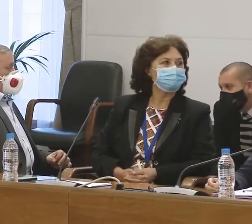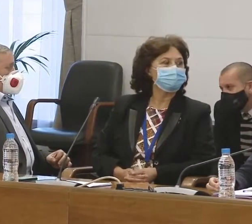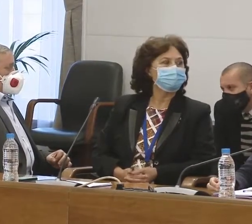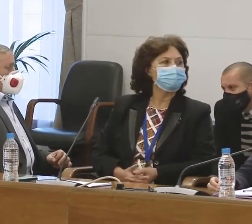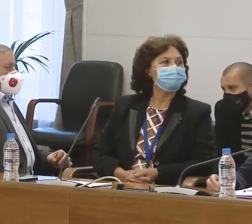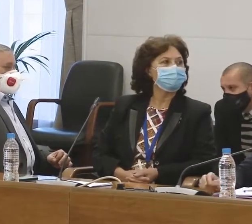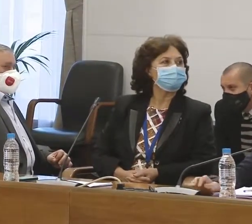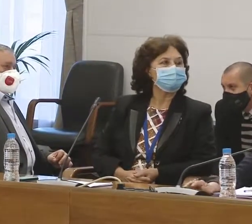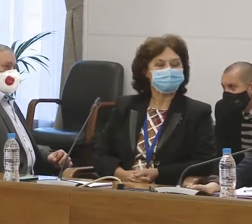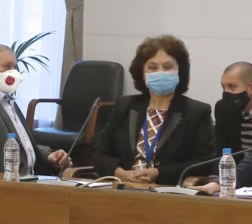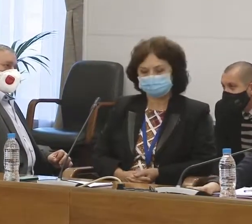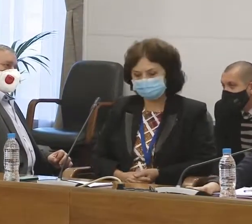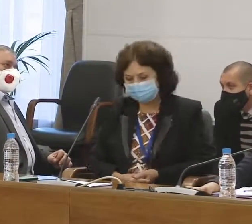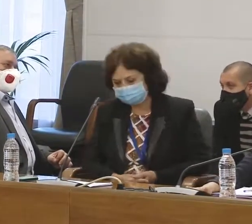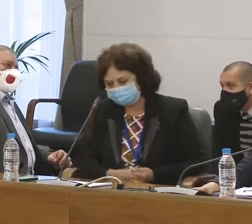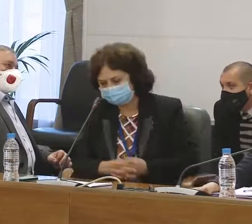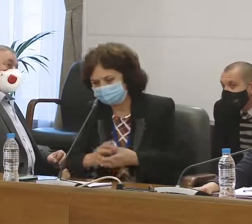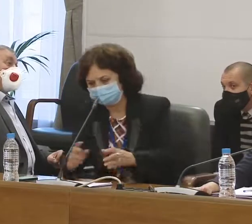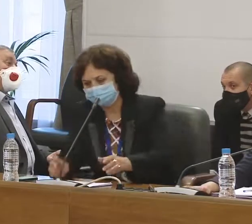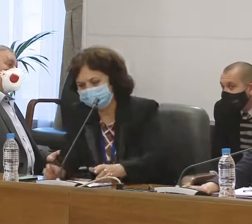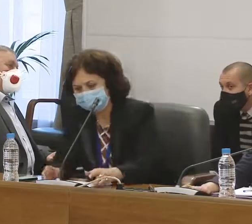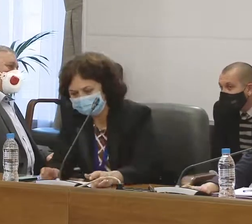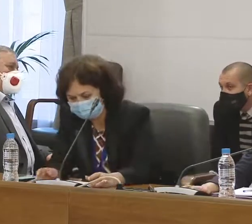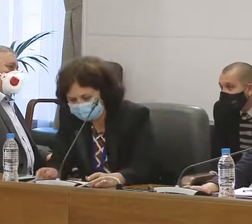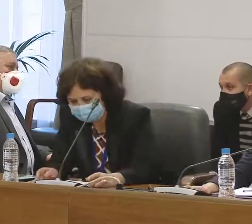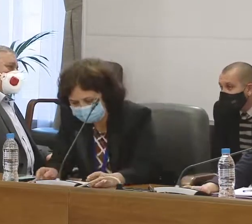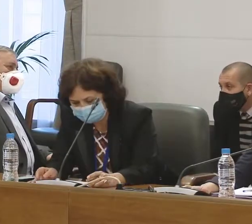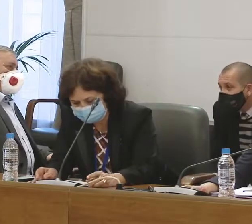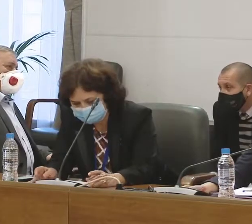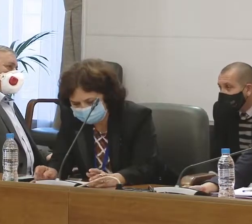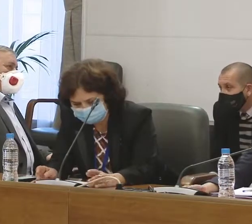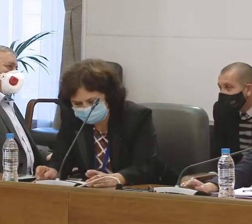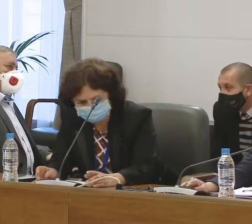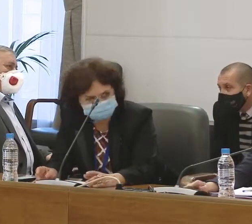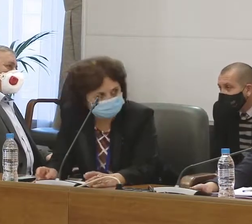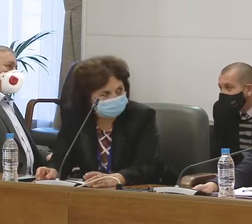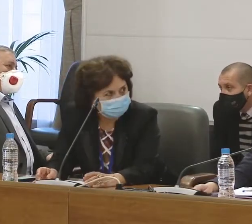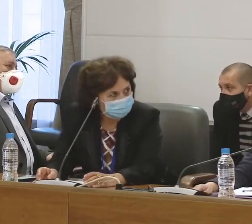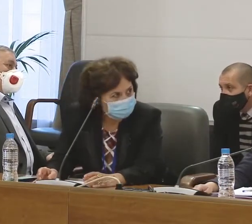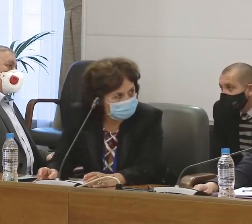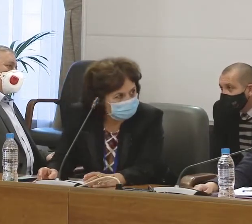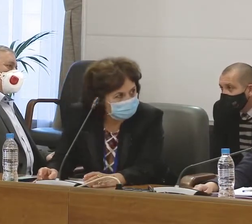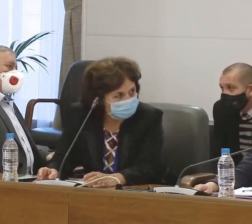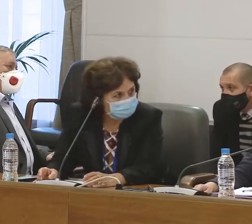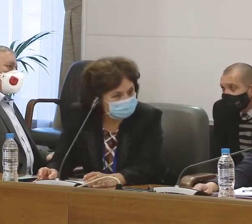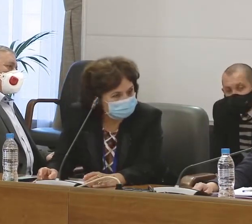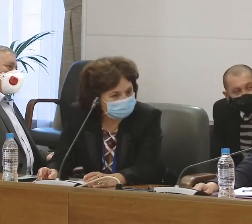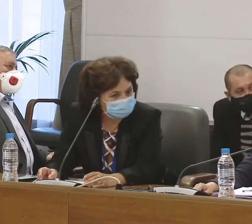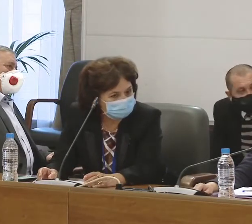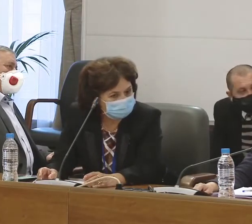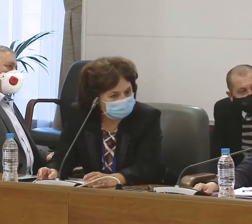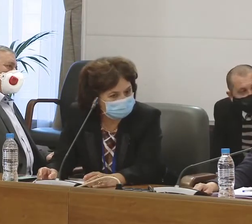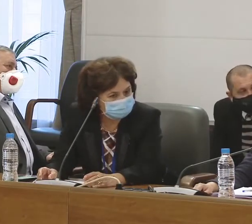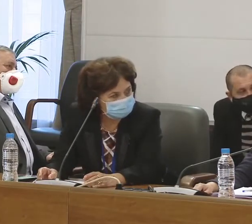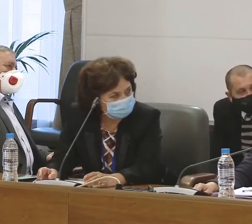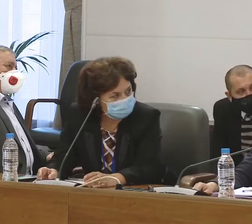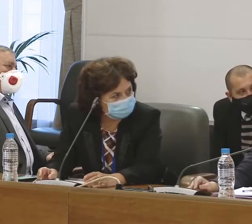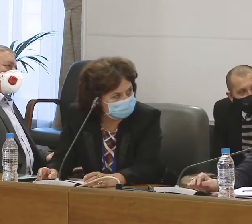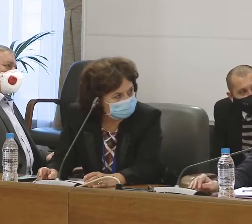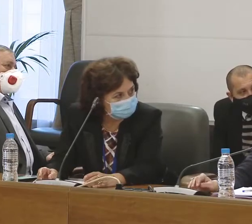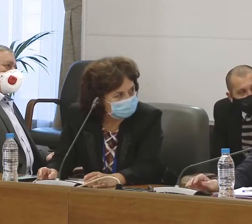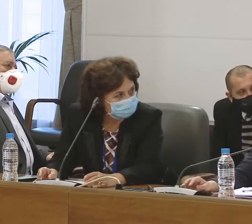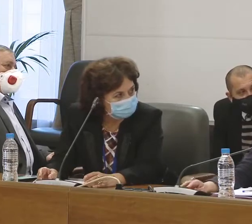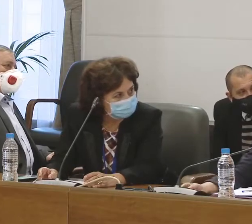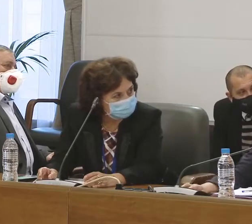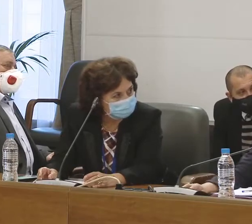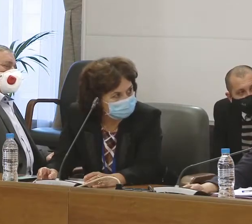ще стане ли тази система? Кога? Дали работодателите могат също да бъдат включени в такова по-бързо известяване?